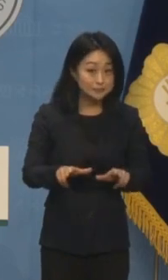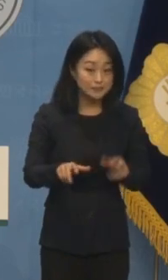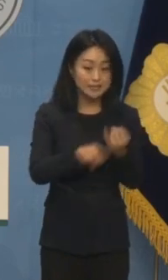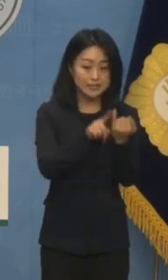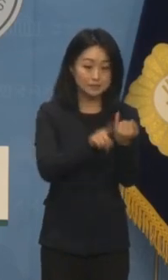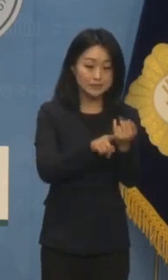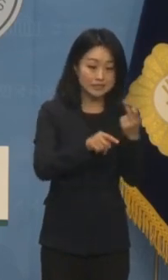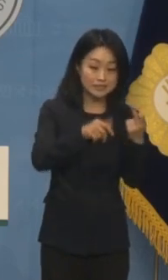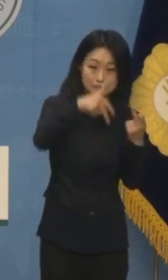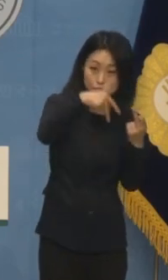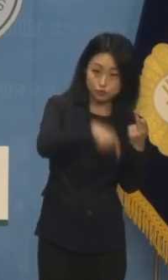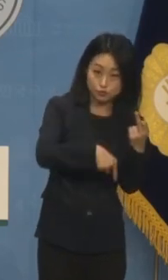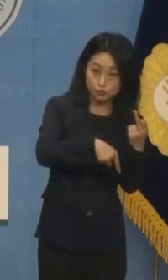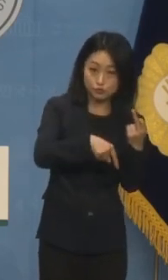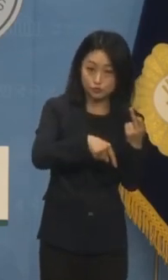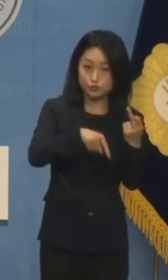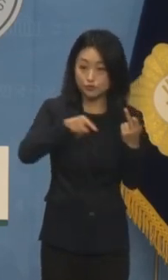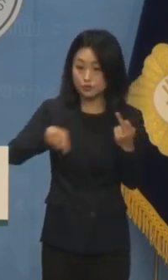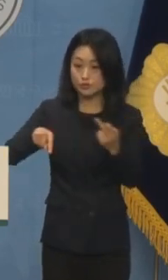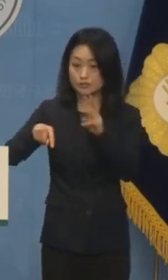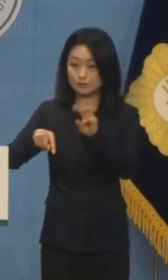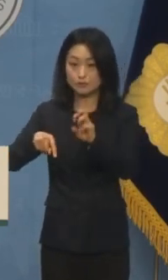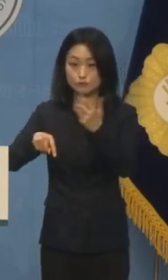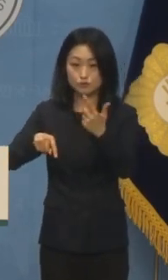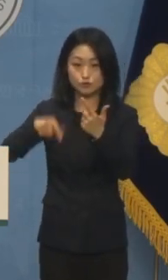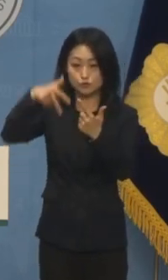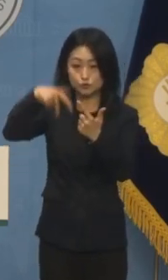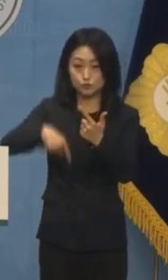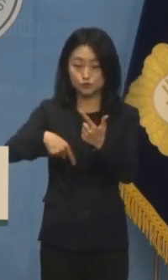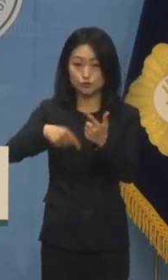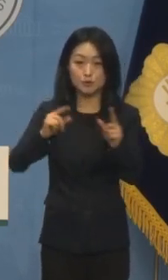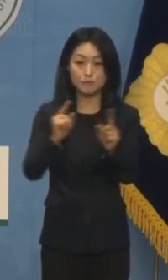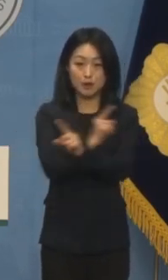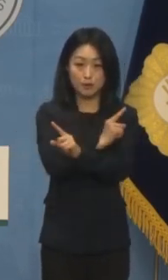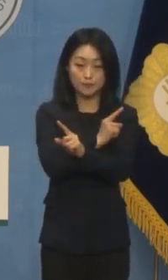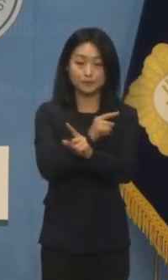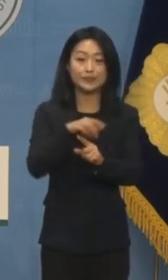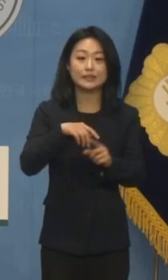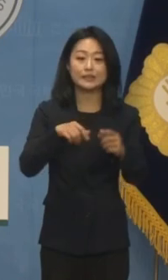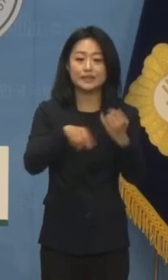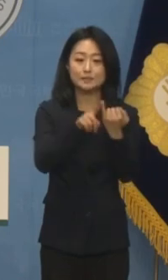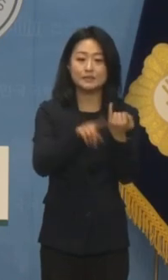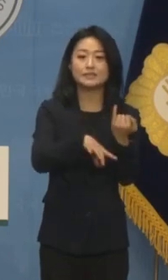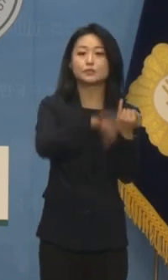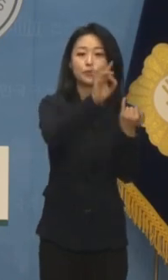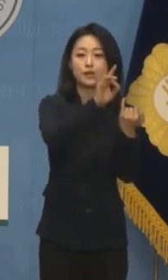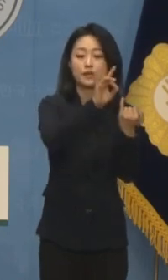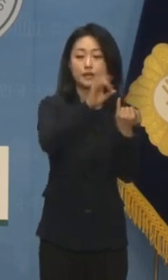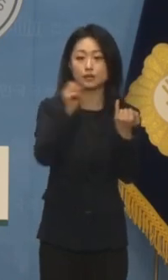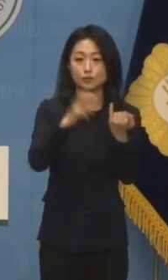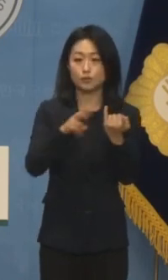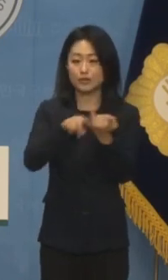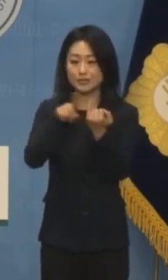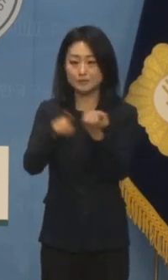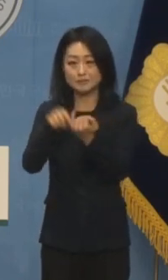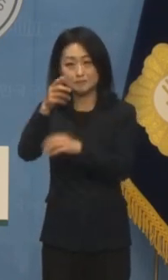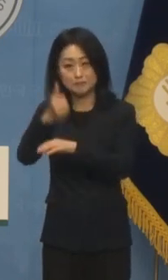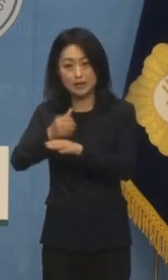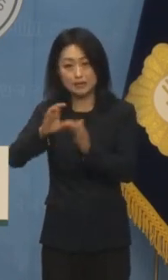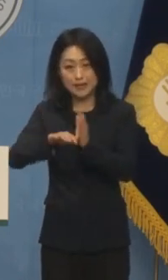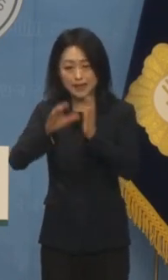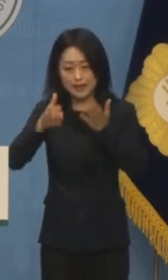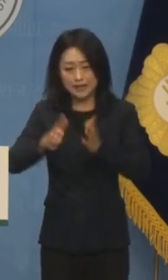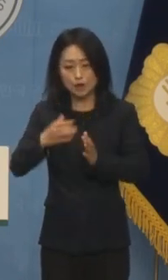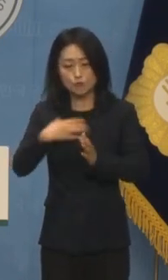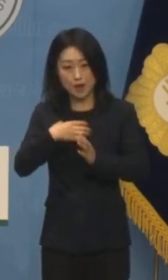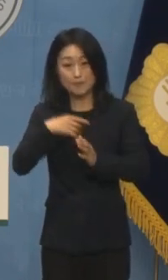12주 이내 또는 36주 이후에서 임신 초기 유산과 임신 후기 조산의 위험을 예방하는 제도